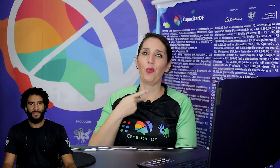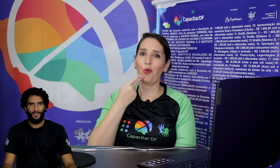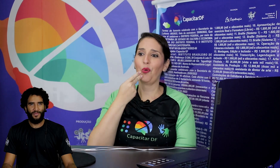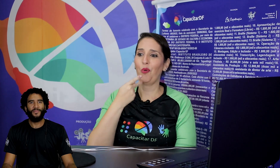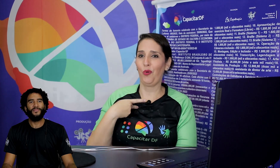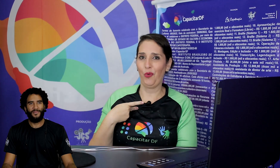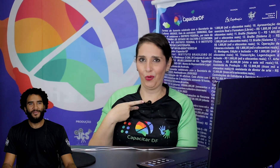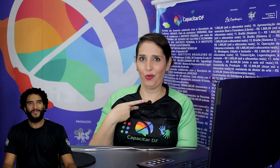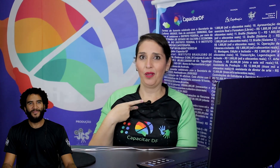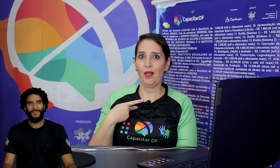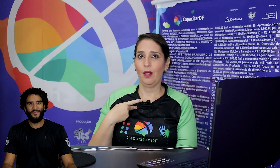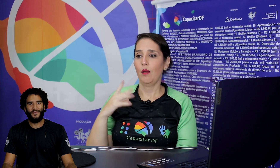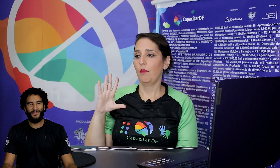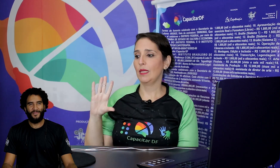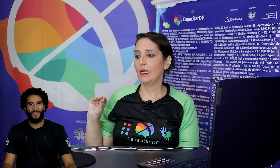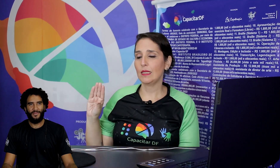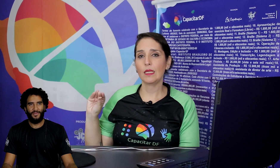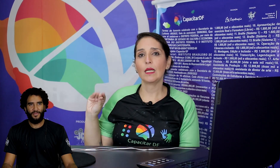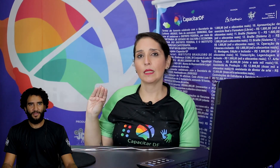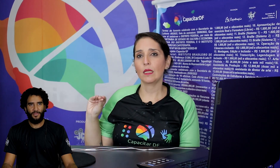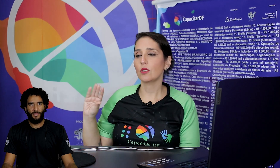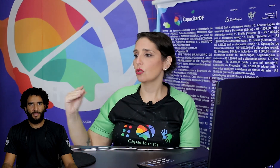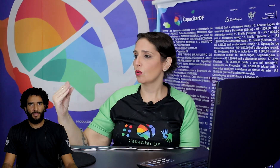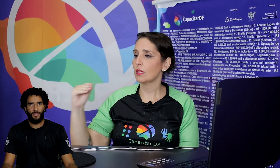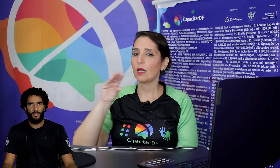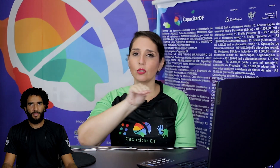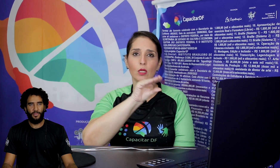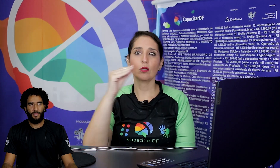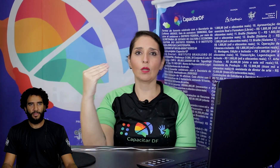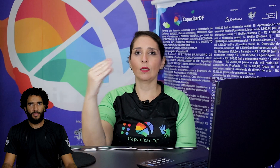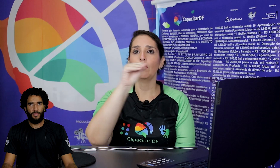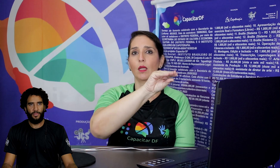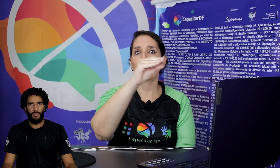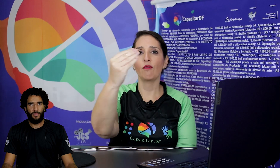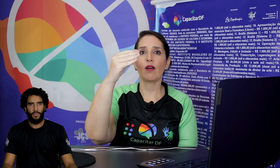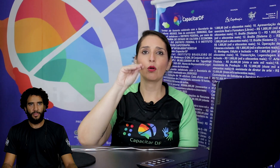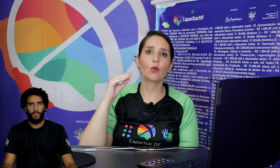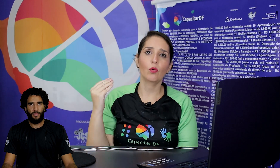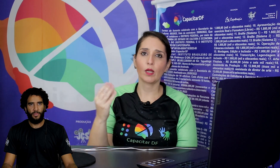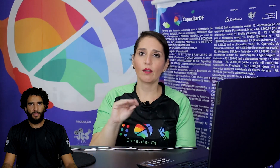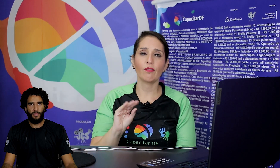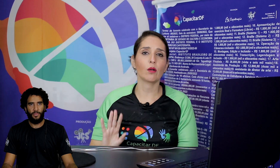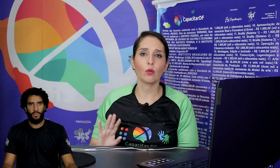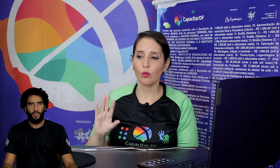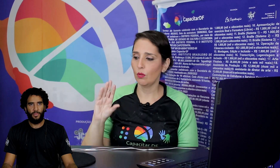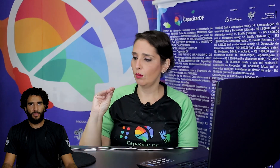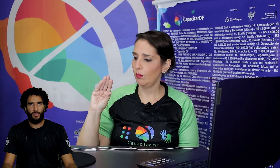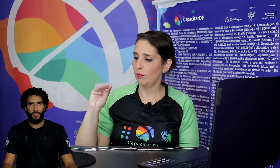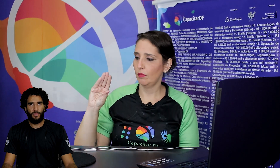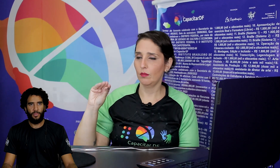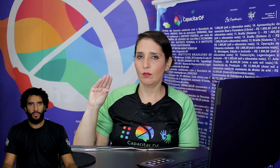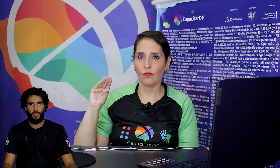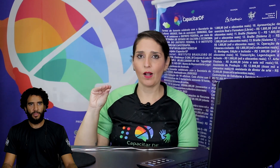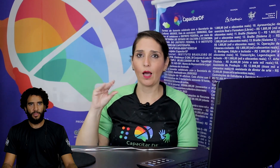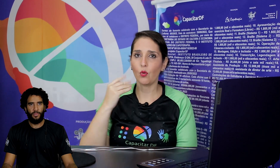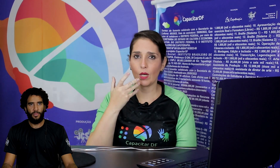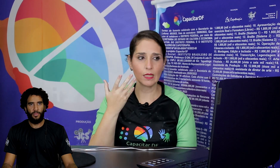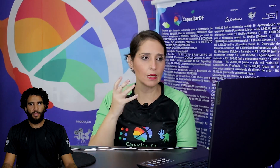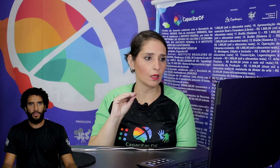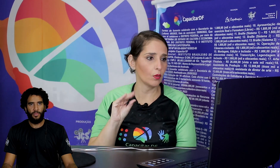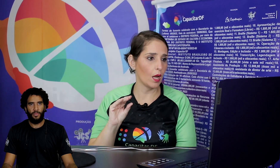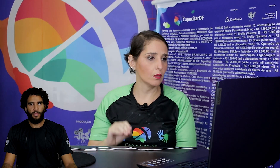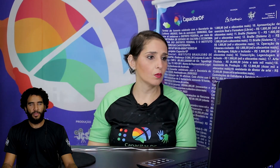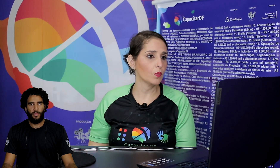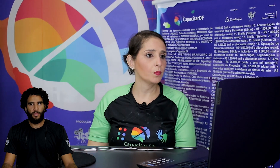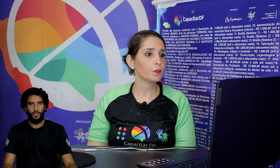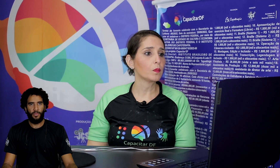falou. Mas esse aqui a gente consegue direcionar também. Quem falou, o que falou. Falar, oralizar,